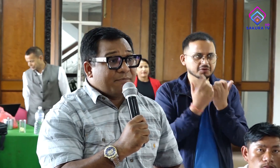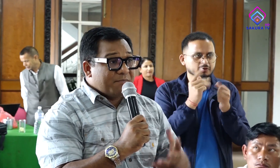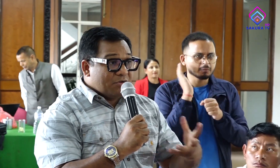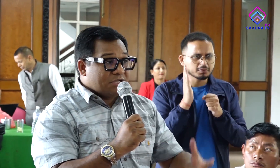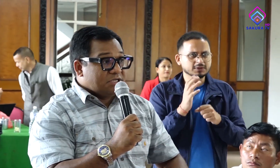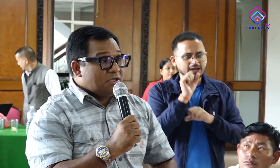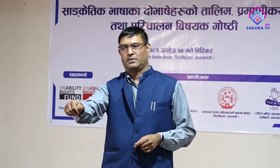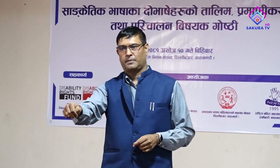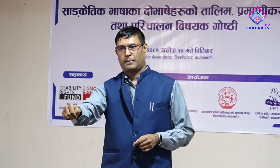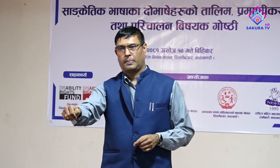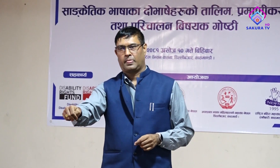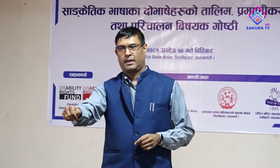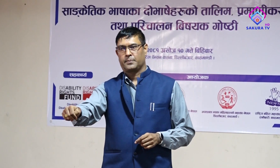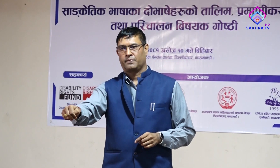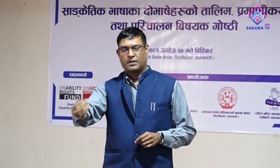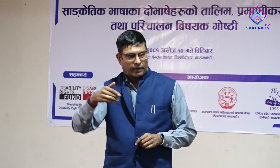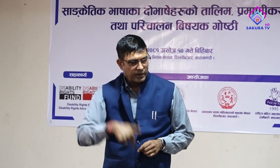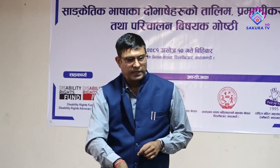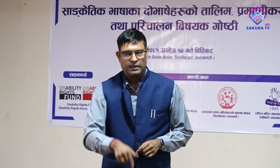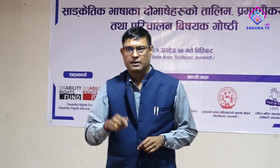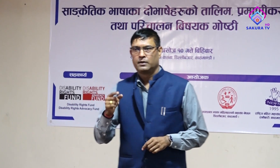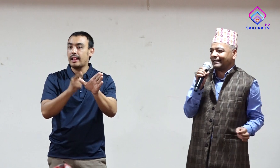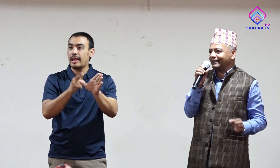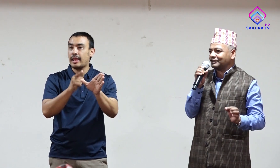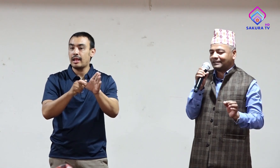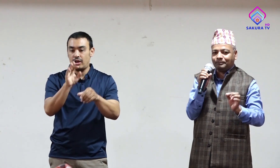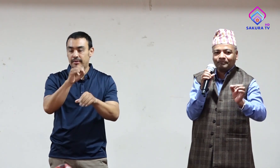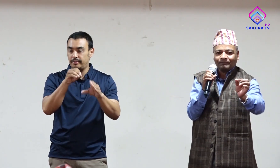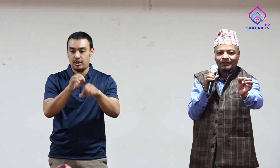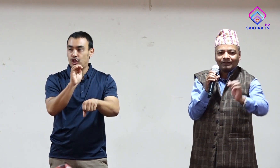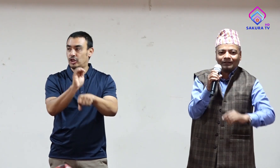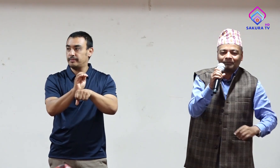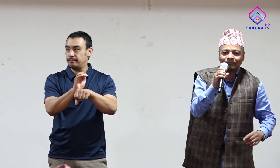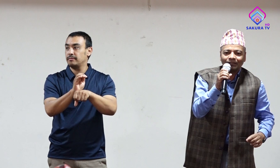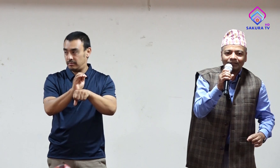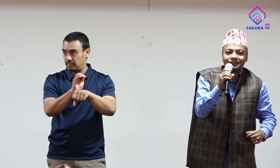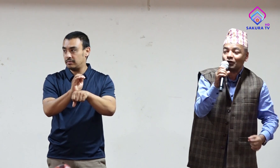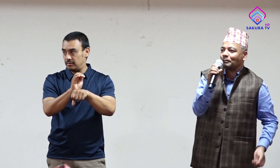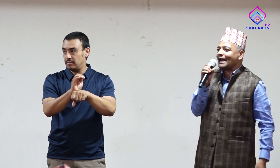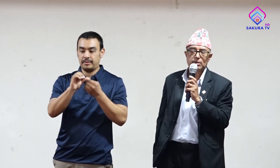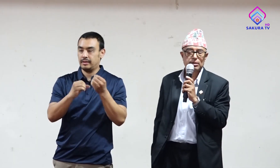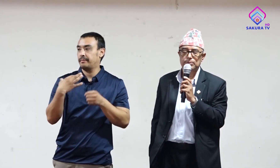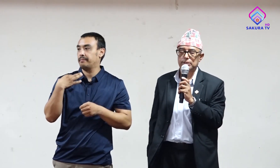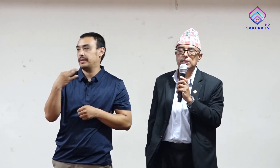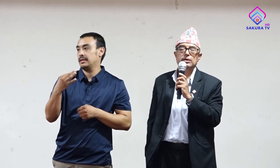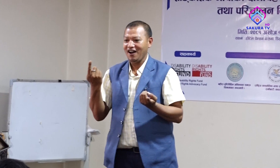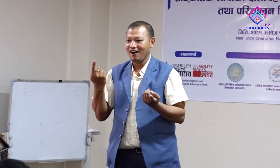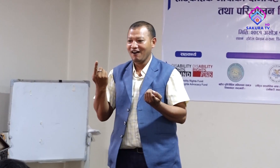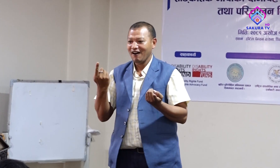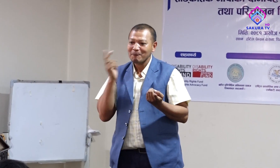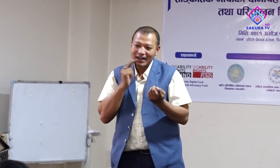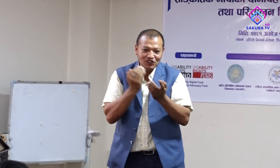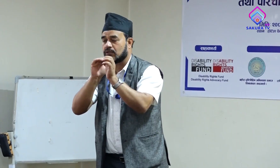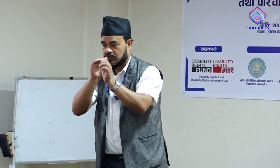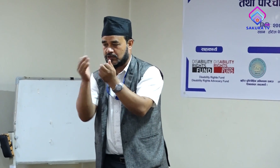पाठ्यक्रम विकास केन्द्रका निर्देशक शालिग्राम भूषाल, विभिन्न मन्त्रालयका अधिकारी, विभिन्न स्थानीय तहका सामाजिक शाखाका अधिकारीहरू, अपाङ्गता अधिकारको